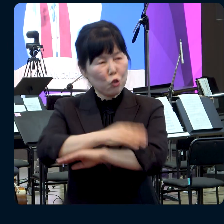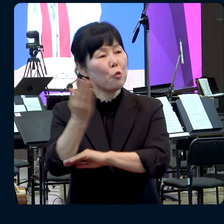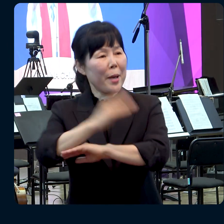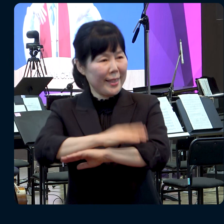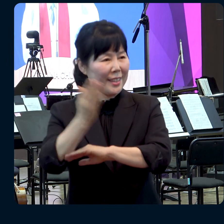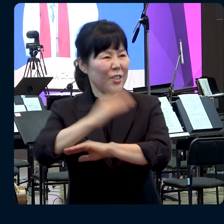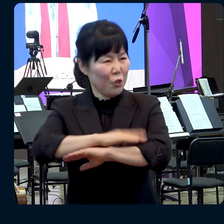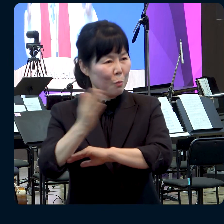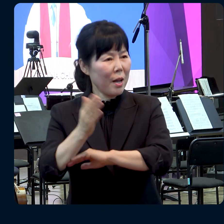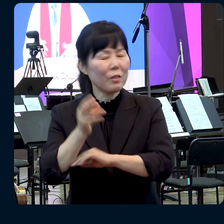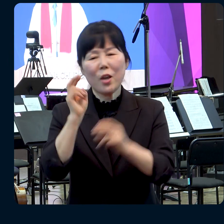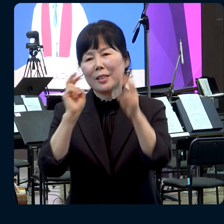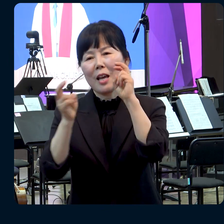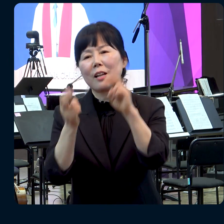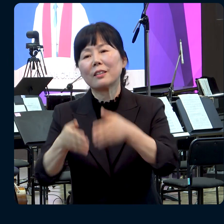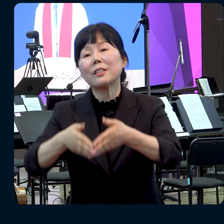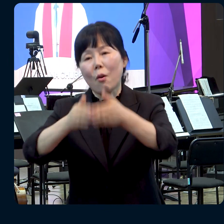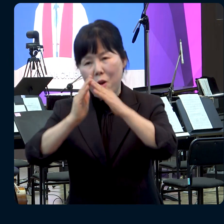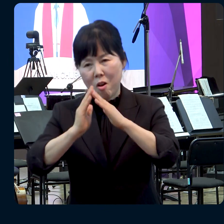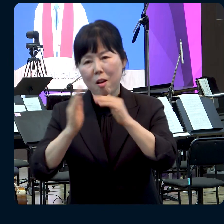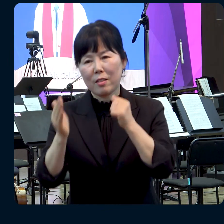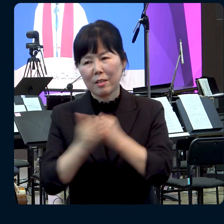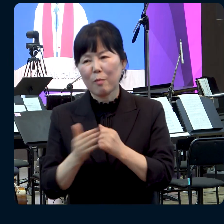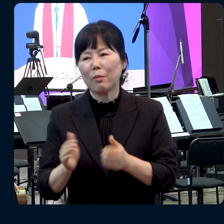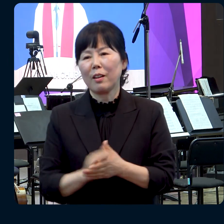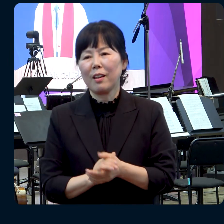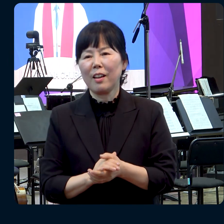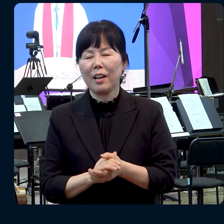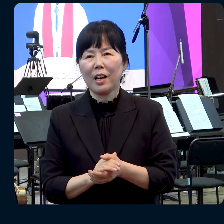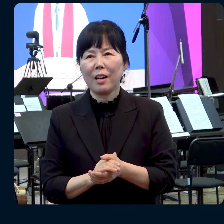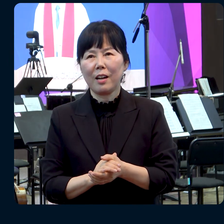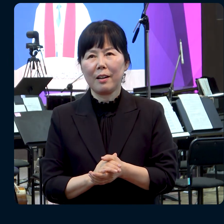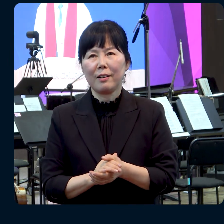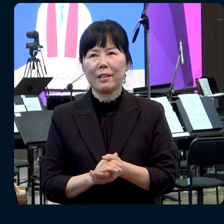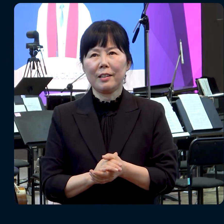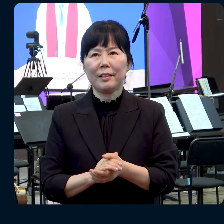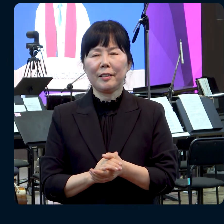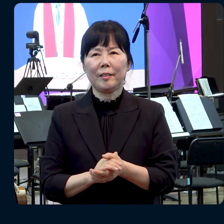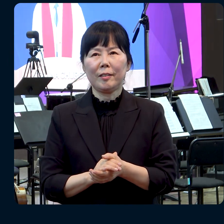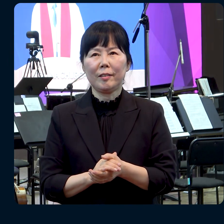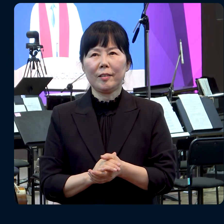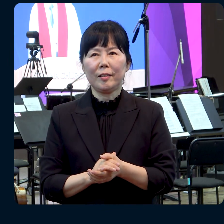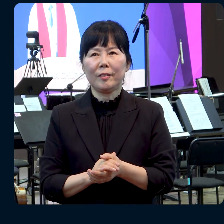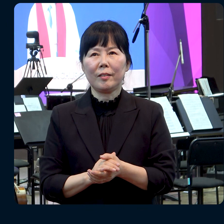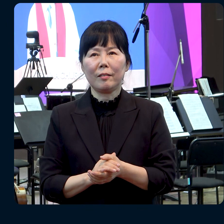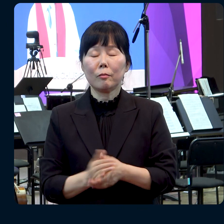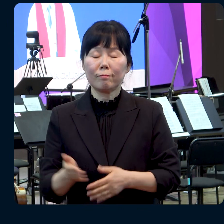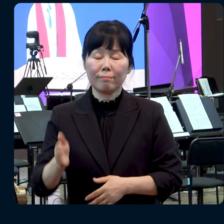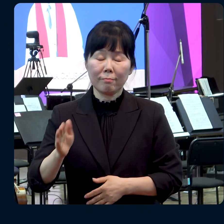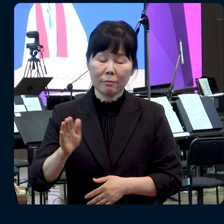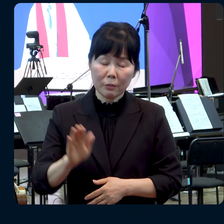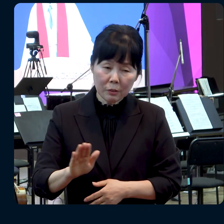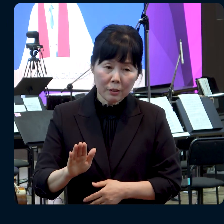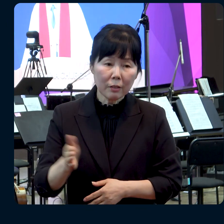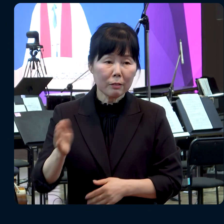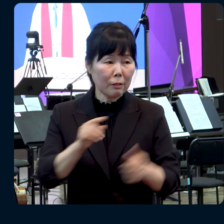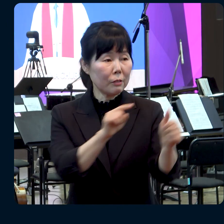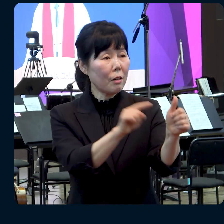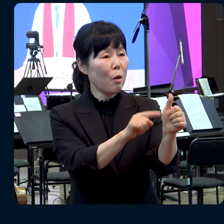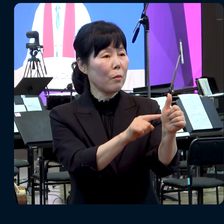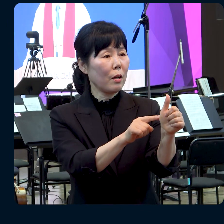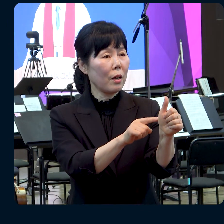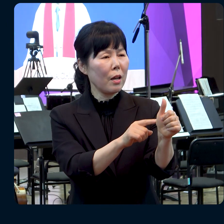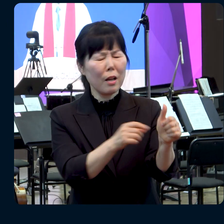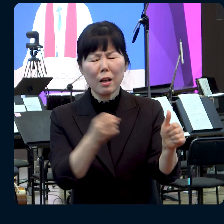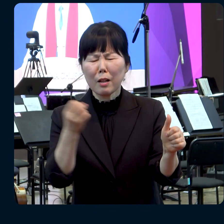가지고 찬송을 보급하는 그런 일을 하면서 주님을 섬기면서 사는 거예요. 자, 그런데 그런 그에게 또